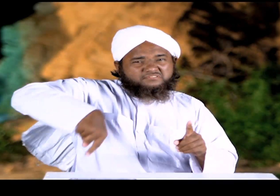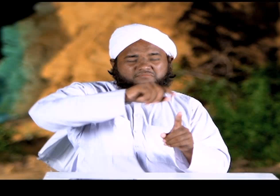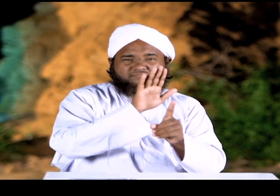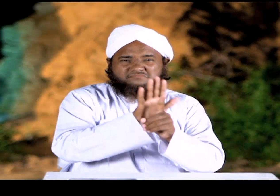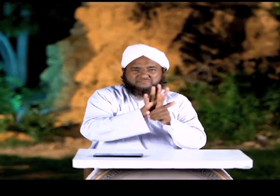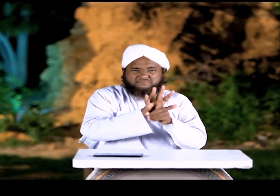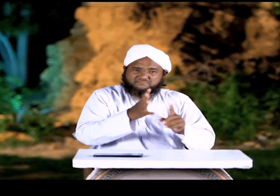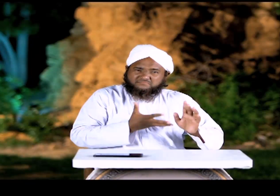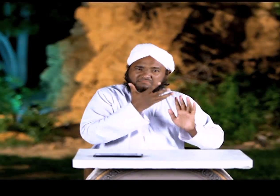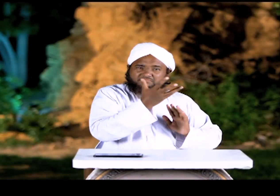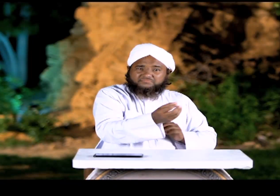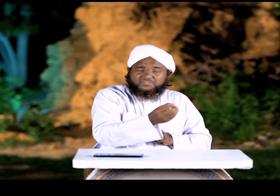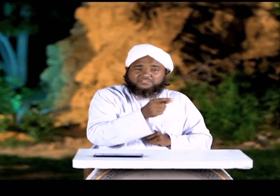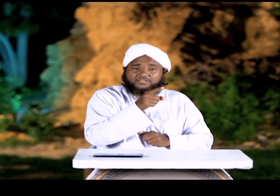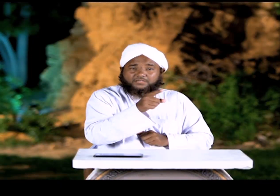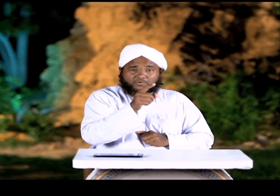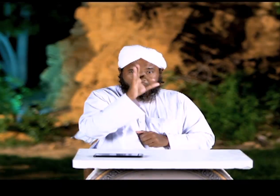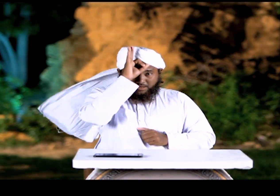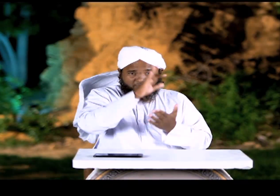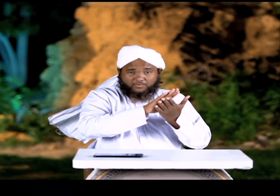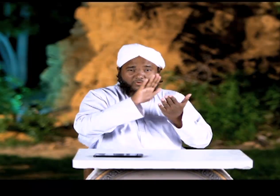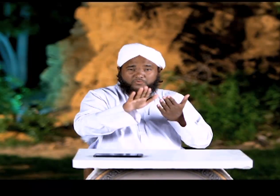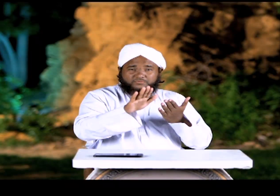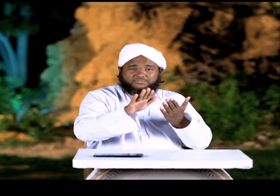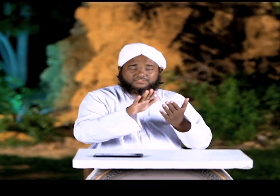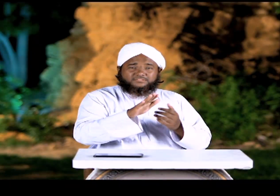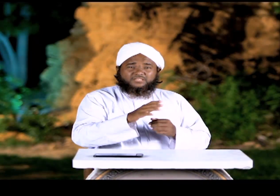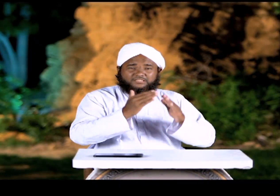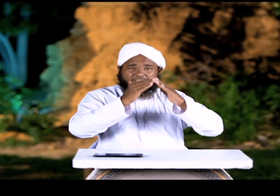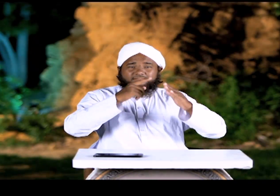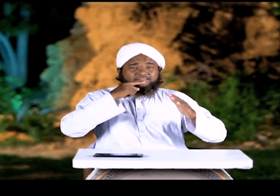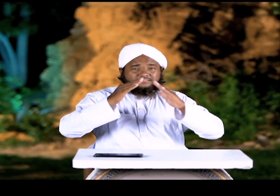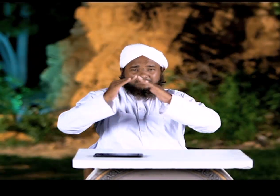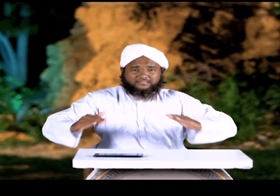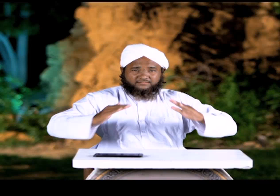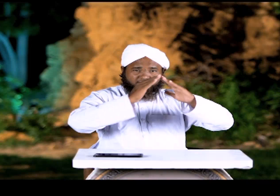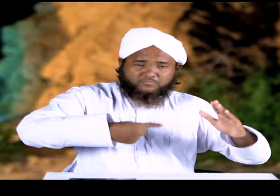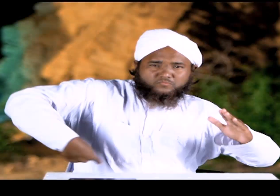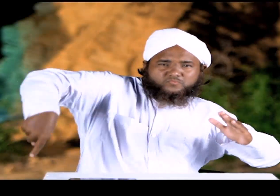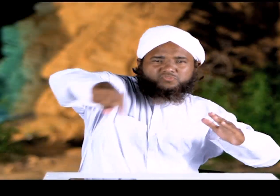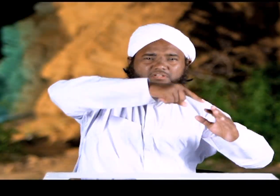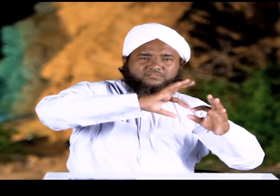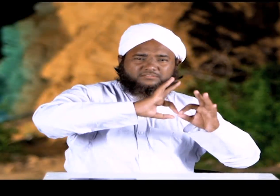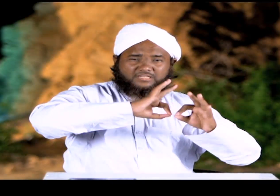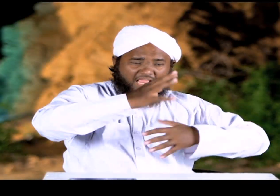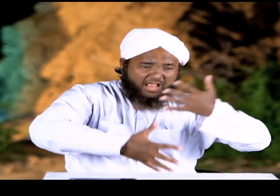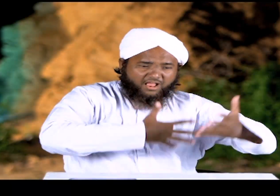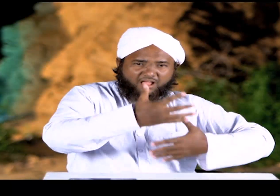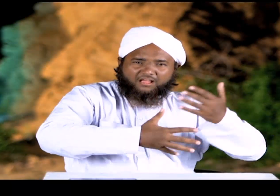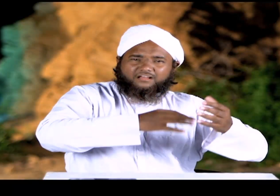تھے۔ اس وقت آپ رضی اللہ عنہ کے مظلوم قافلے کے خیموں کی حفاظت کے لیے خندق میں روشن کردہ آگ